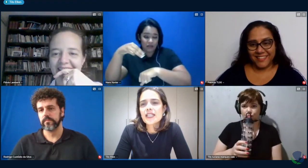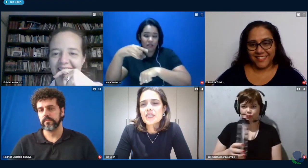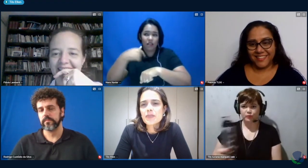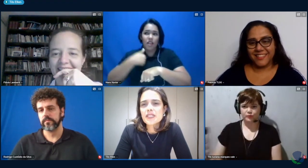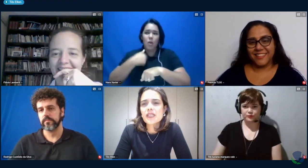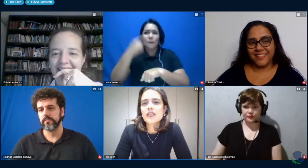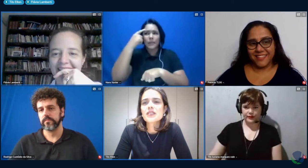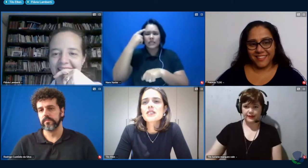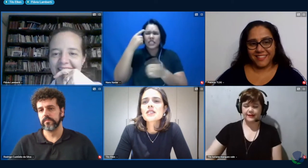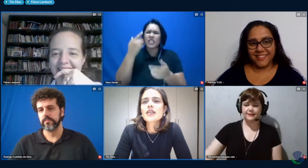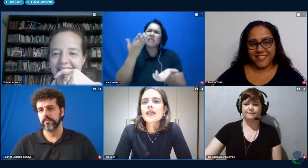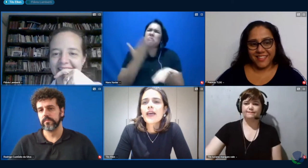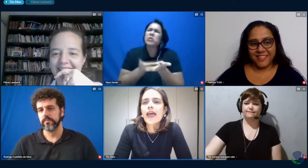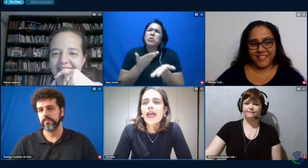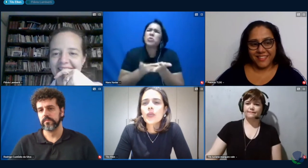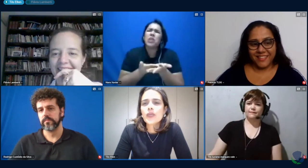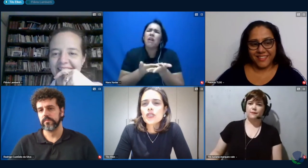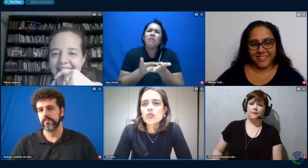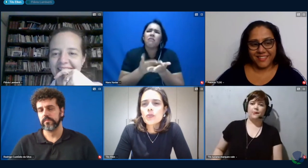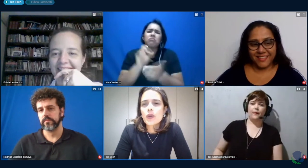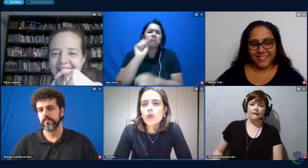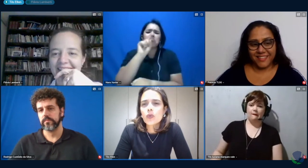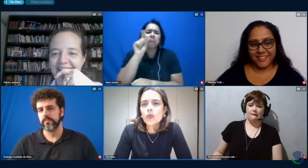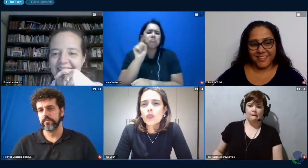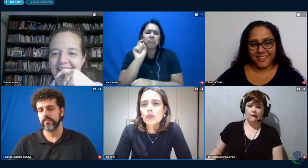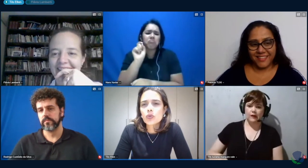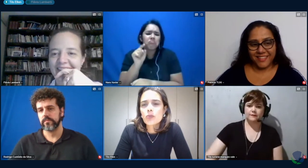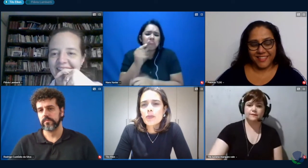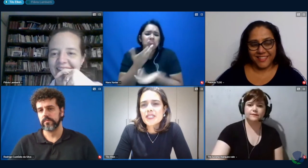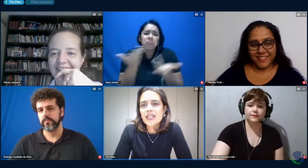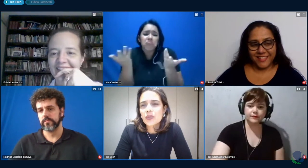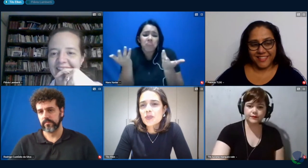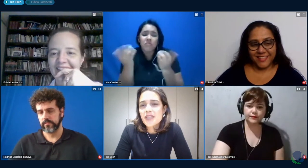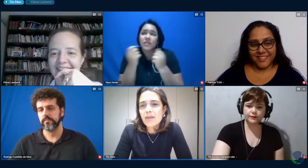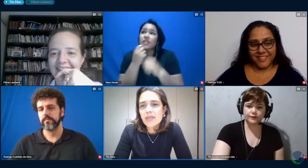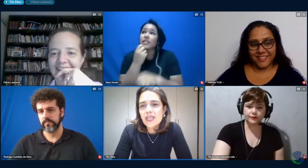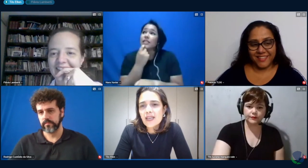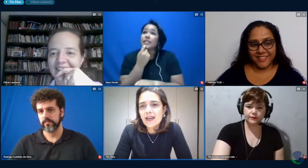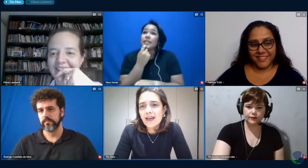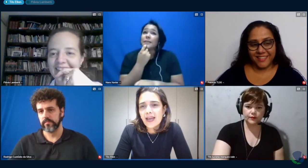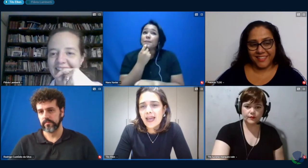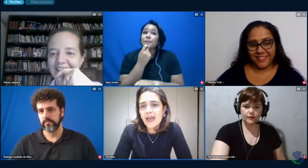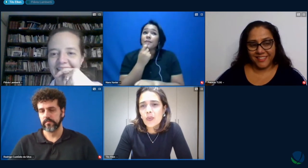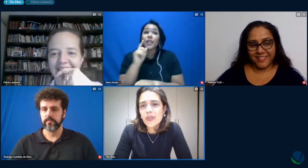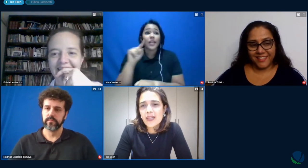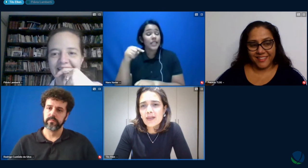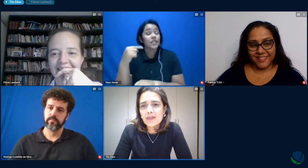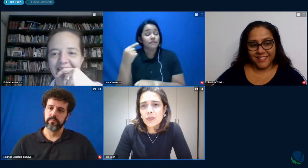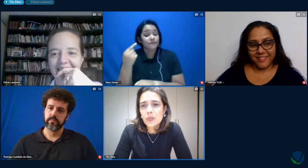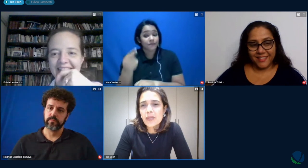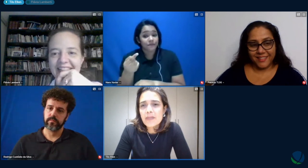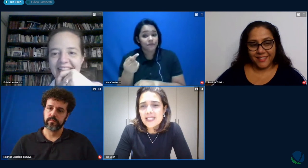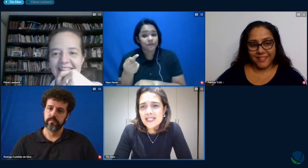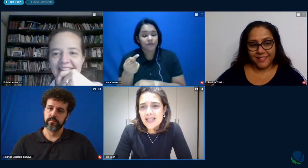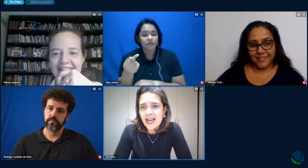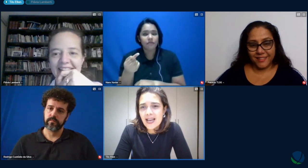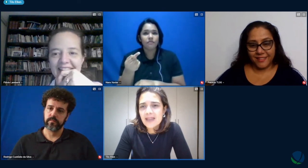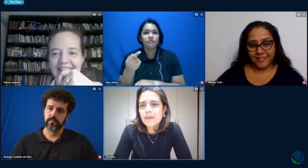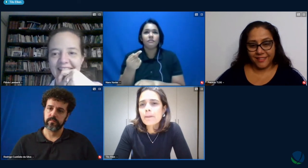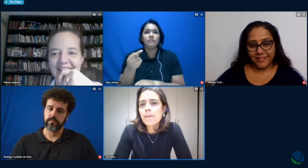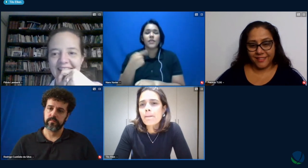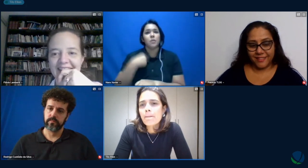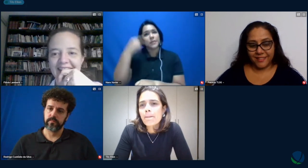e das pesquisas. No início do meu mestrado, eu não sabia o que